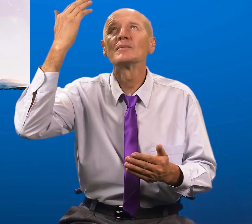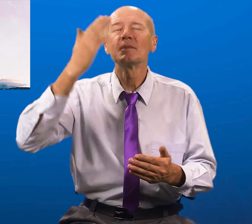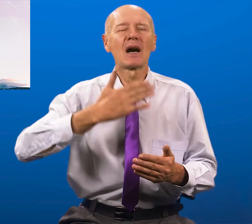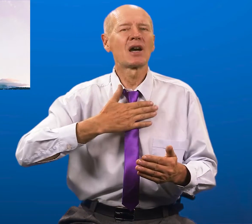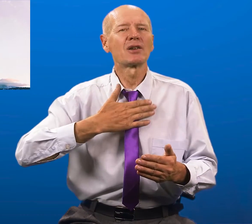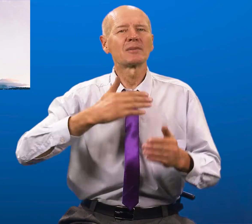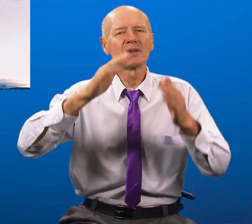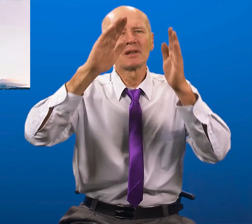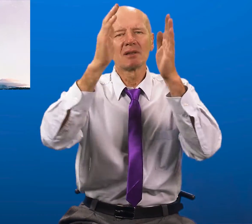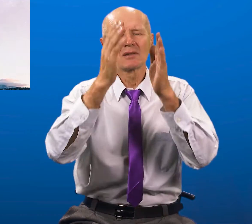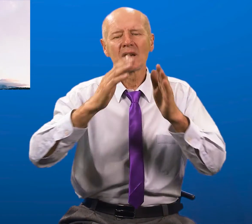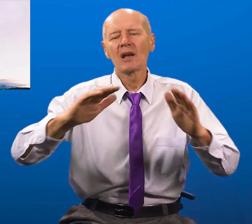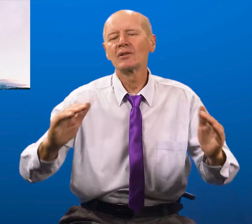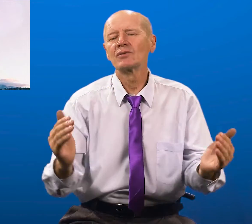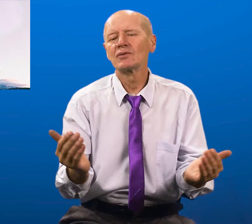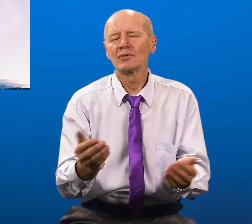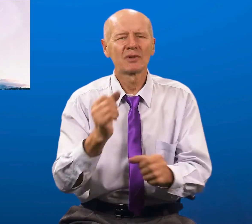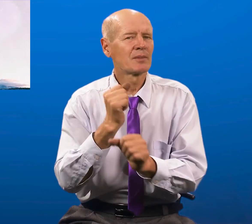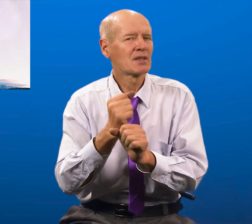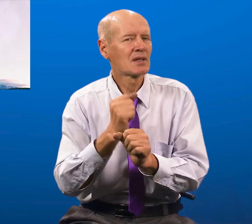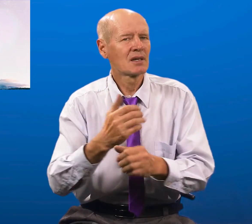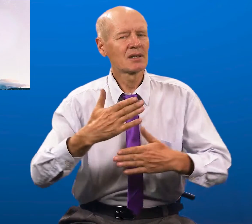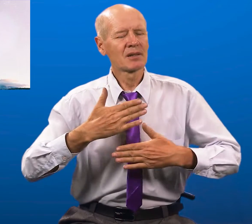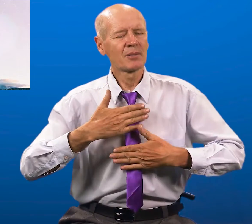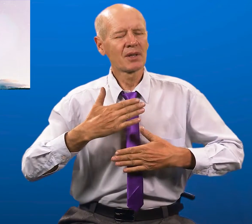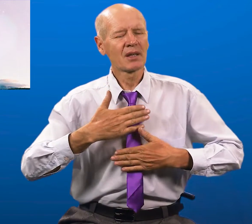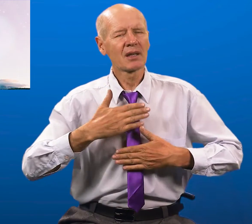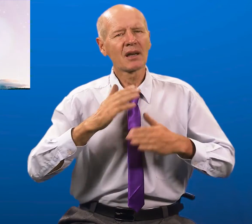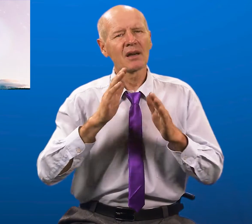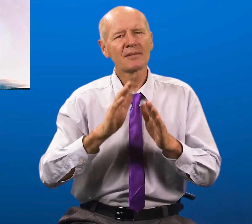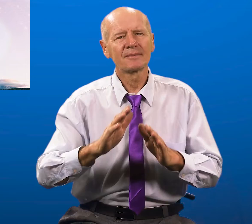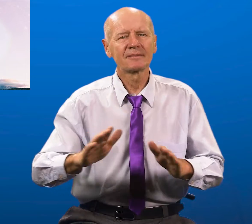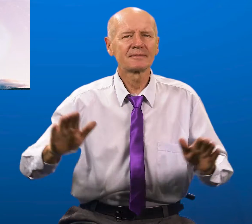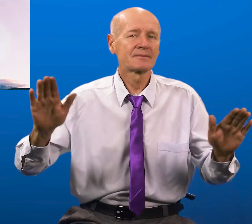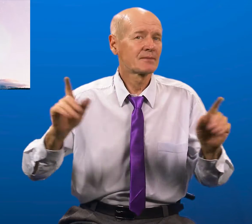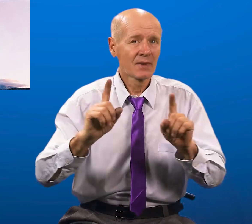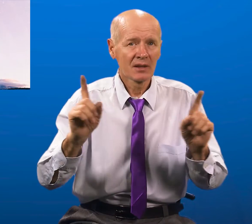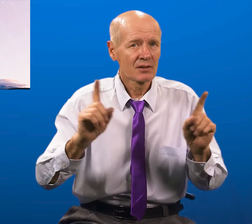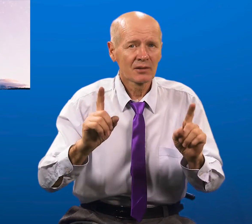Меня.